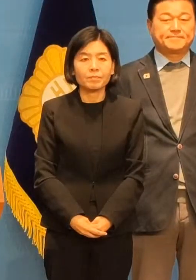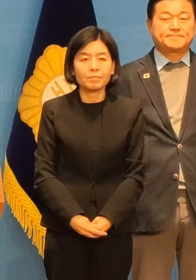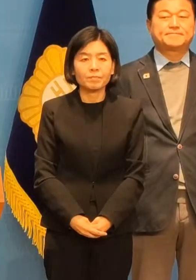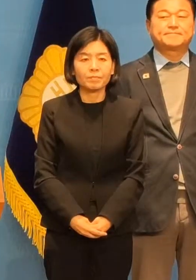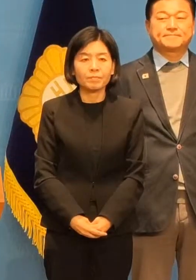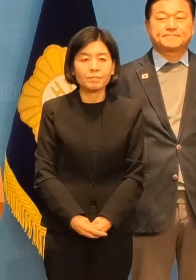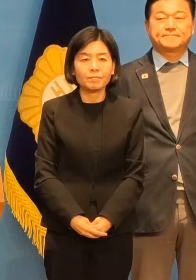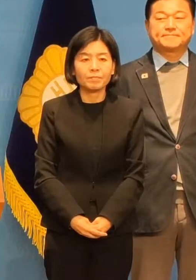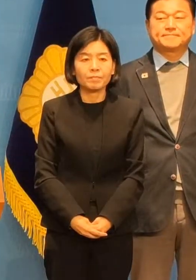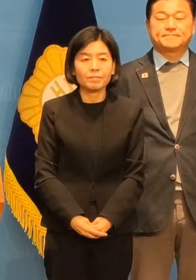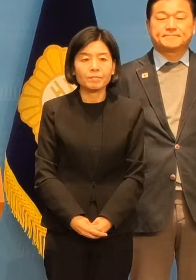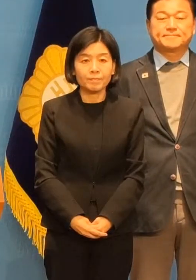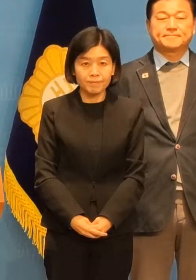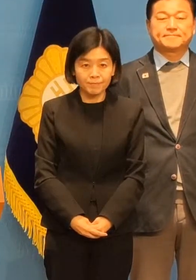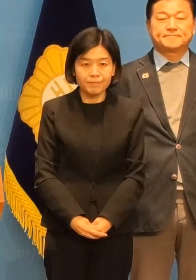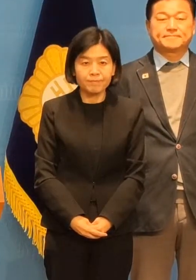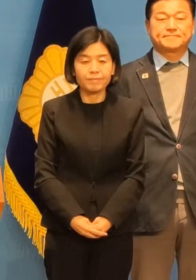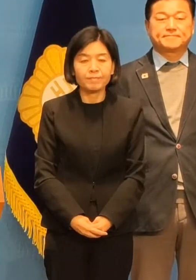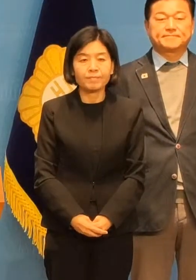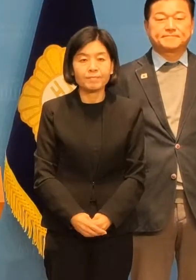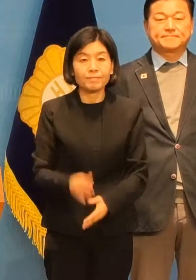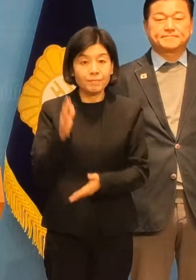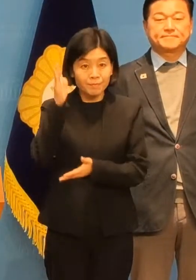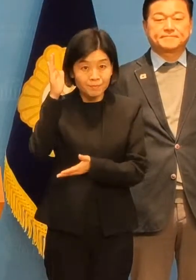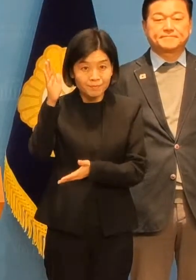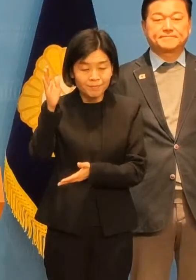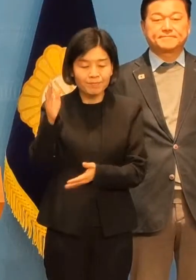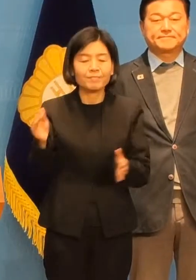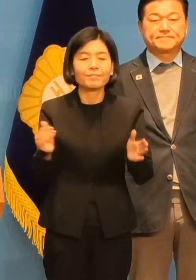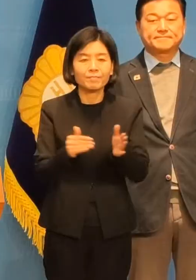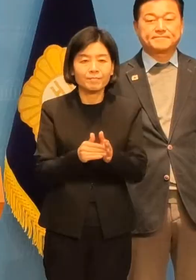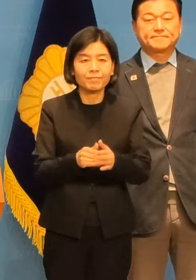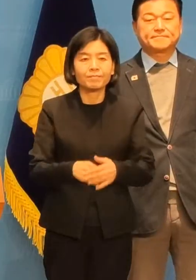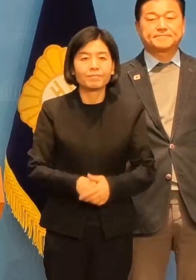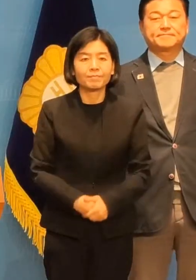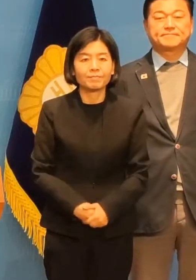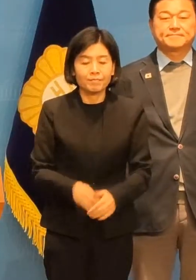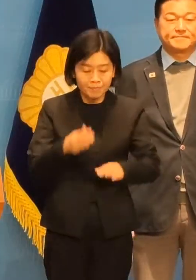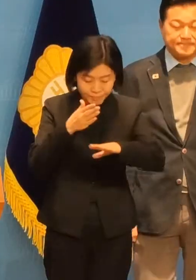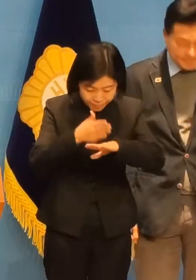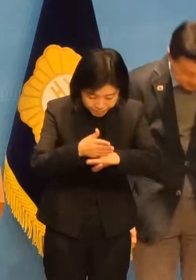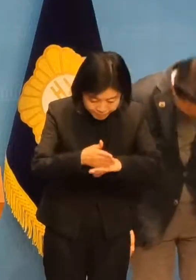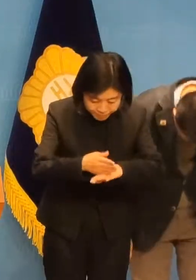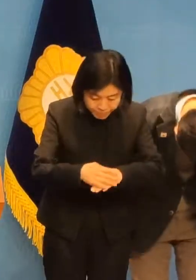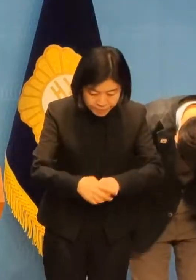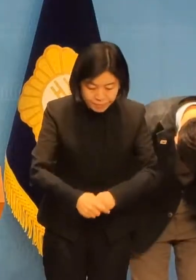말씀하실? 네, 없으시면 이상 기자회견 마치도록 하겠습니다. 감사합니다.